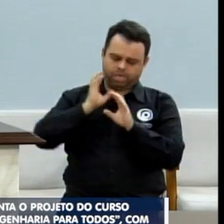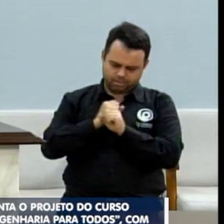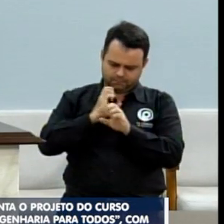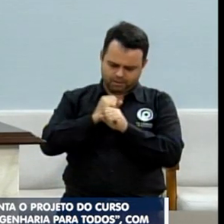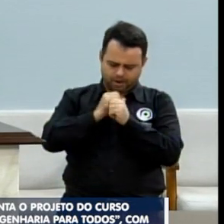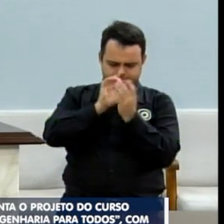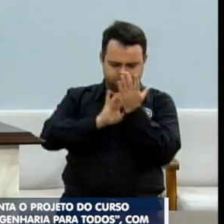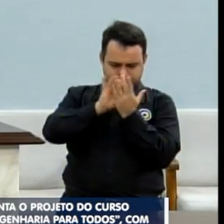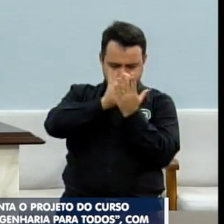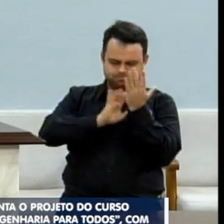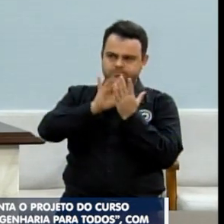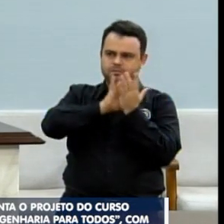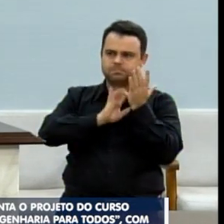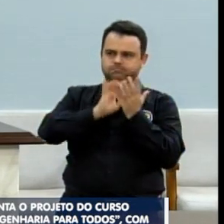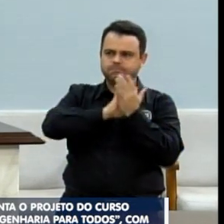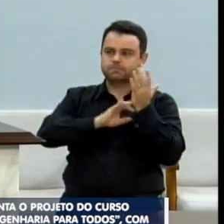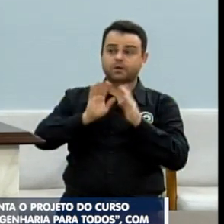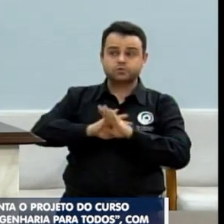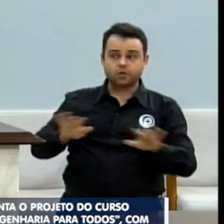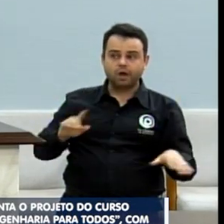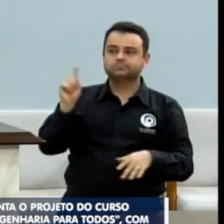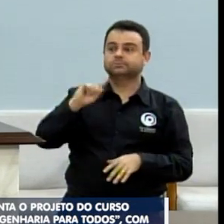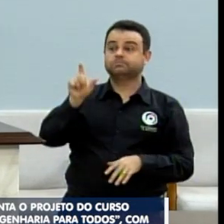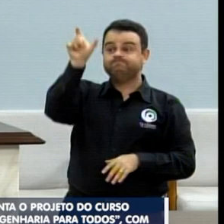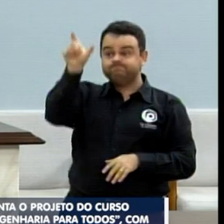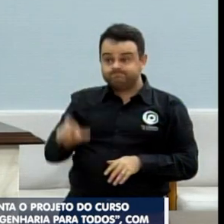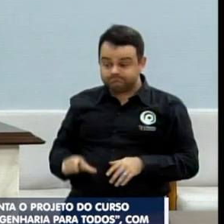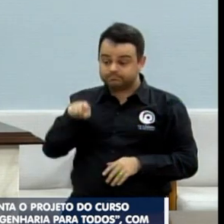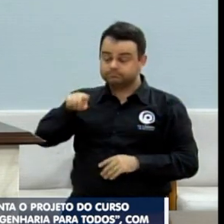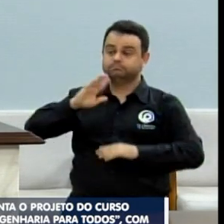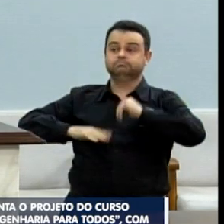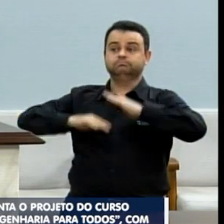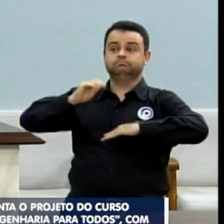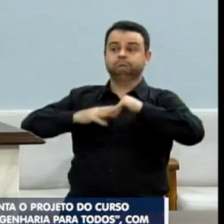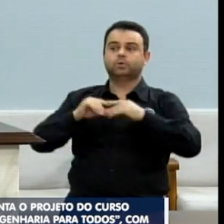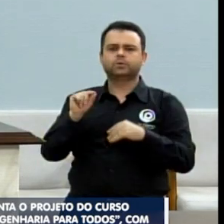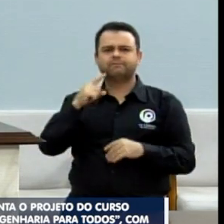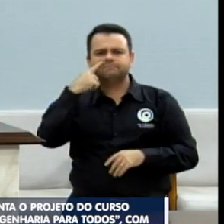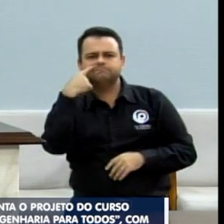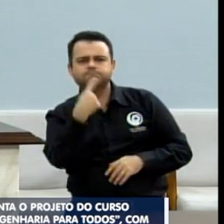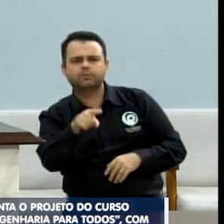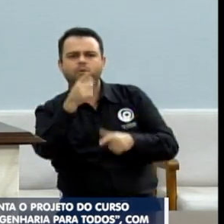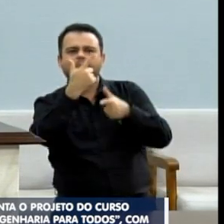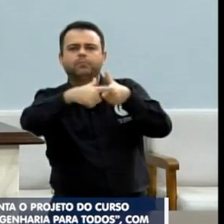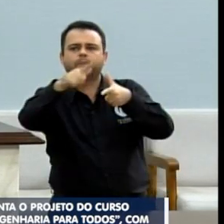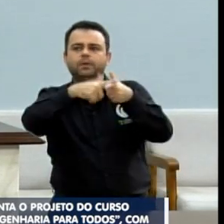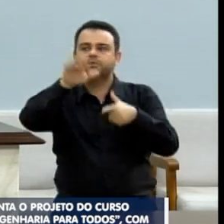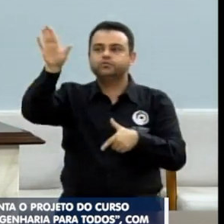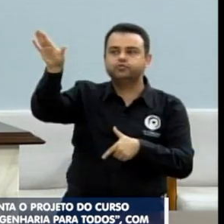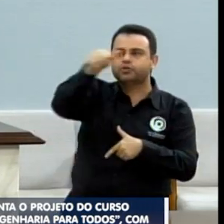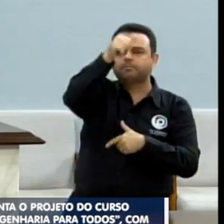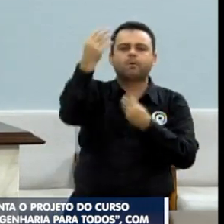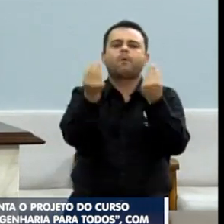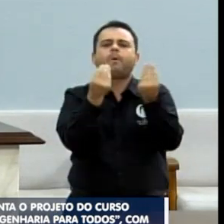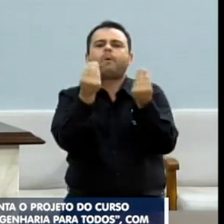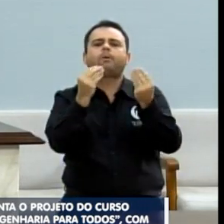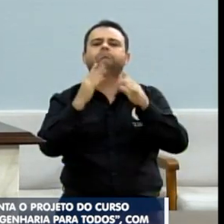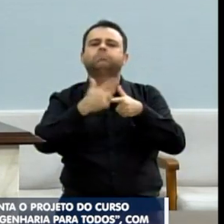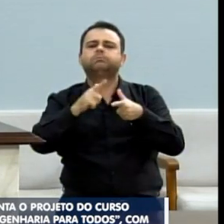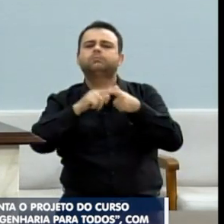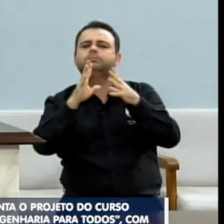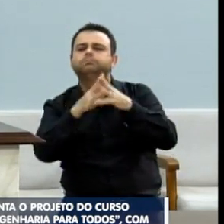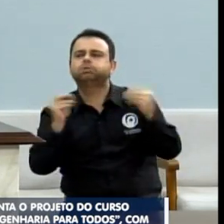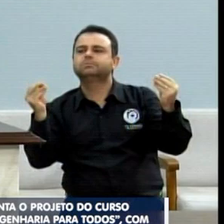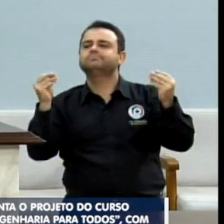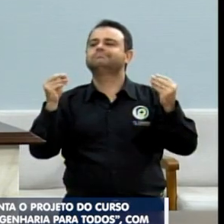o engenheiro, ele está para resolver problemas, para solucionar os problemas